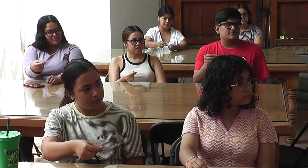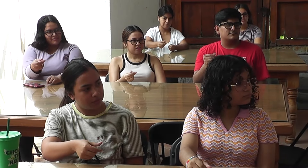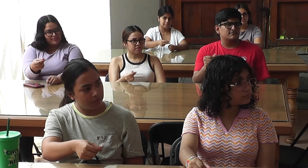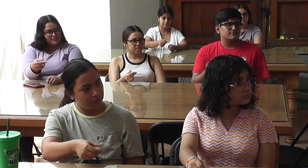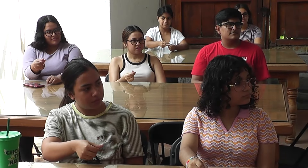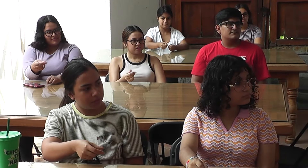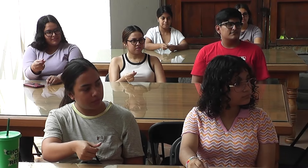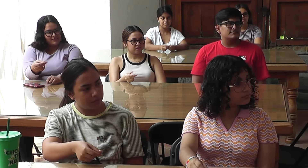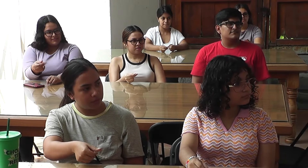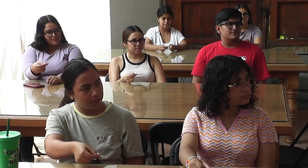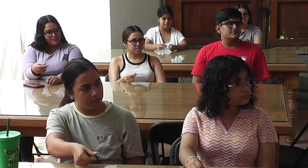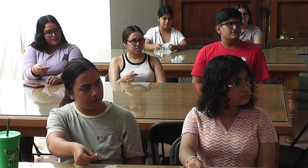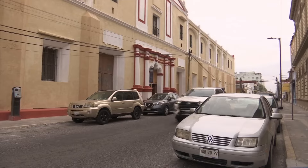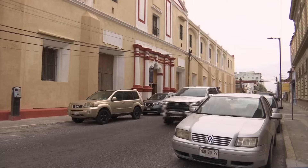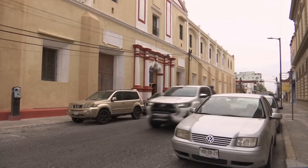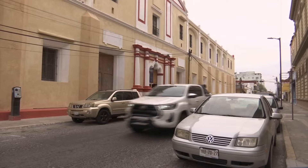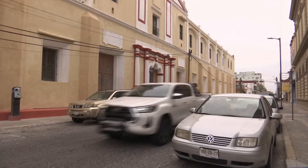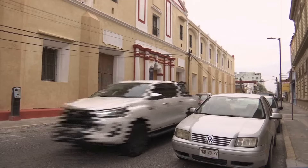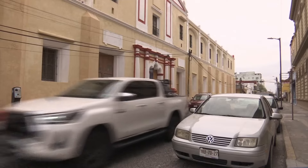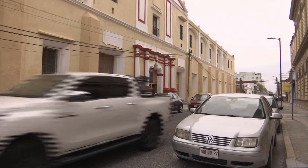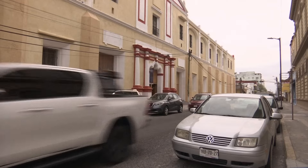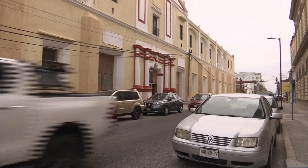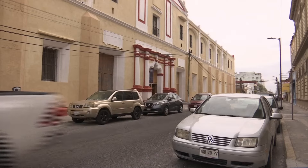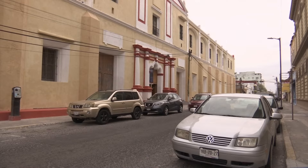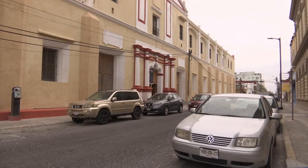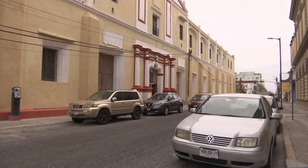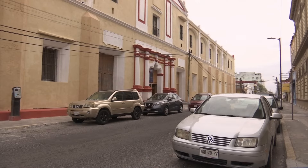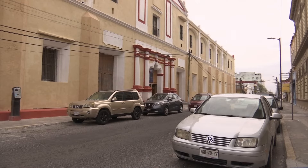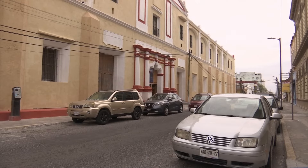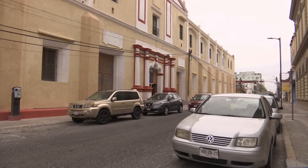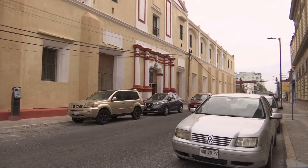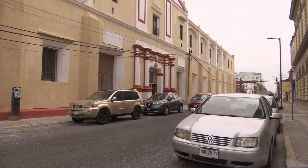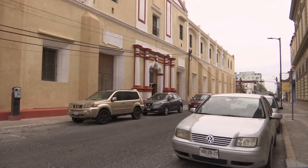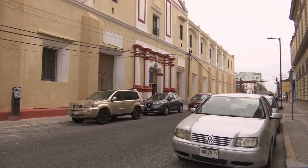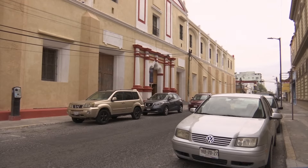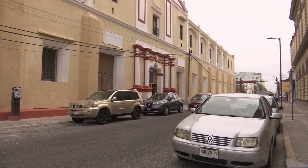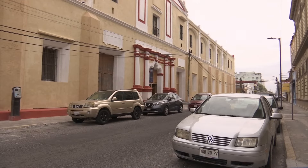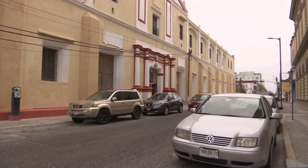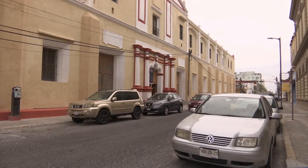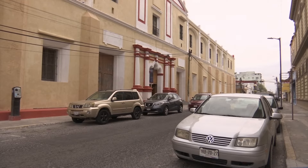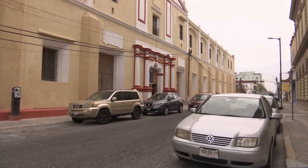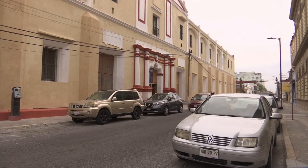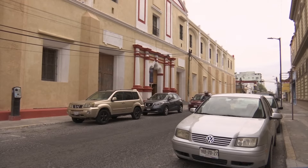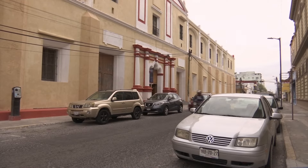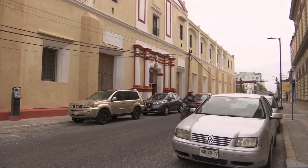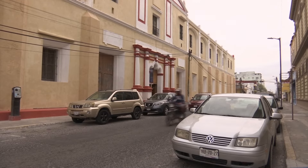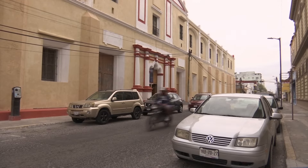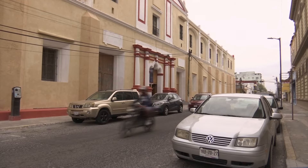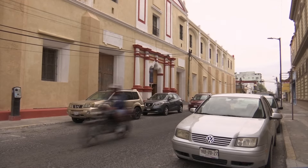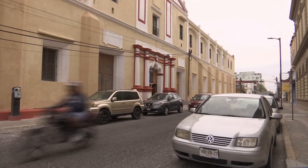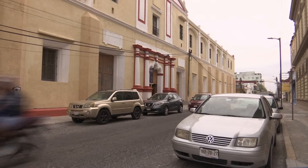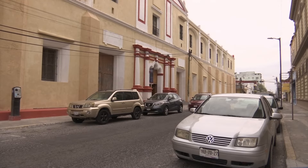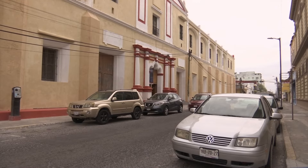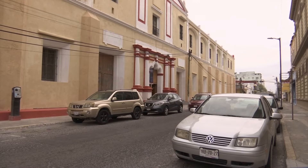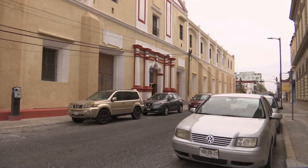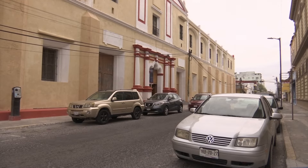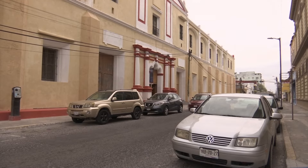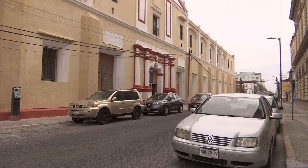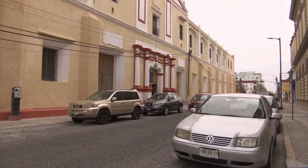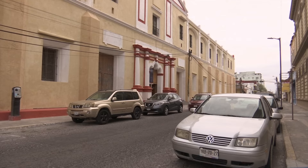personas sordas en México. El exconvento Betlemita ofrecerá durante la tercera semana de agosto un taller sobre este tema dirigido a mayores de 17